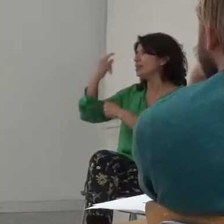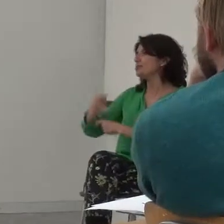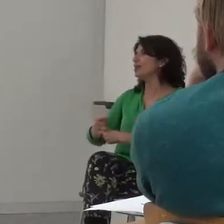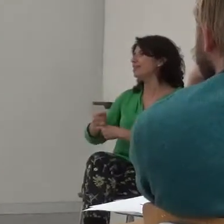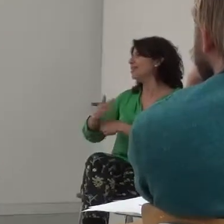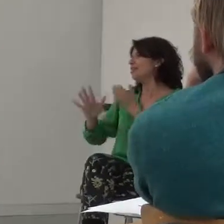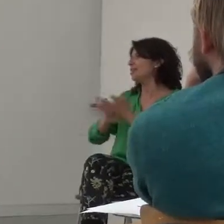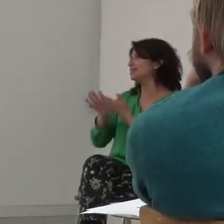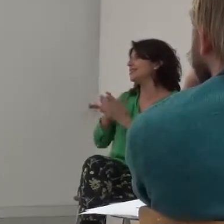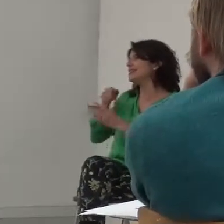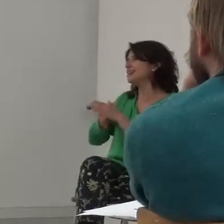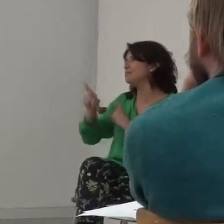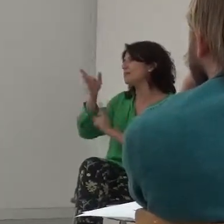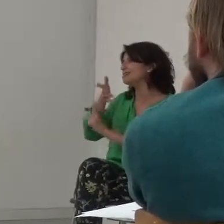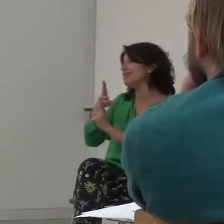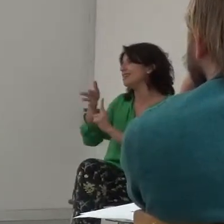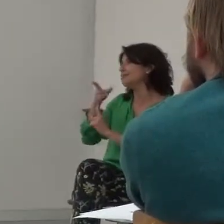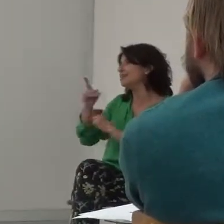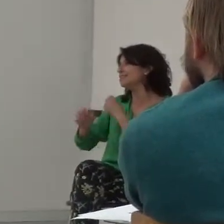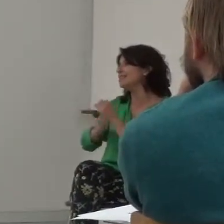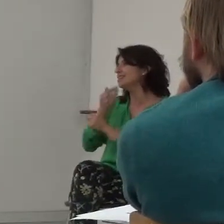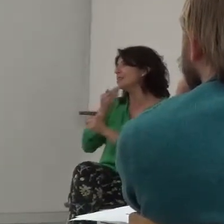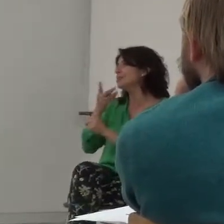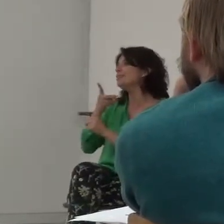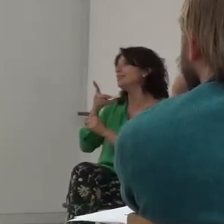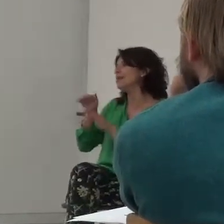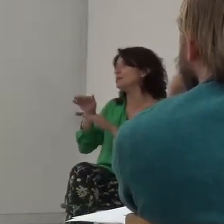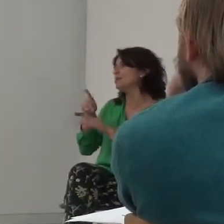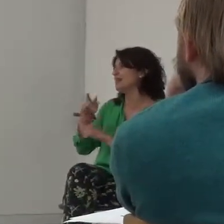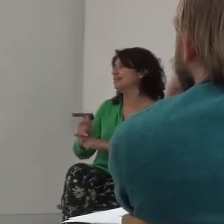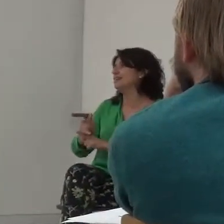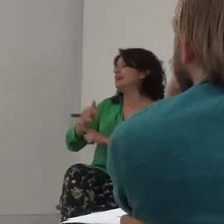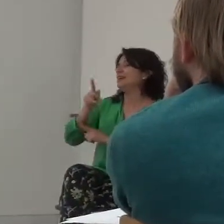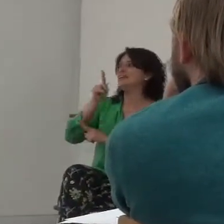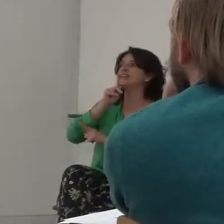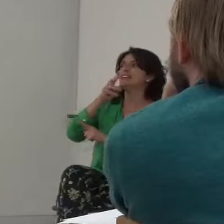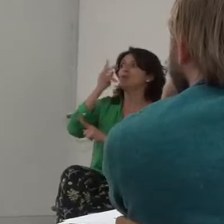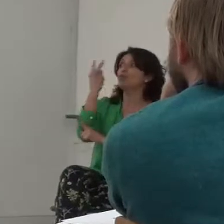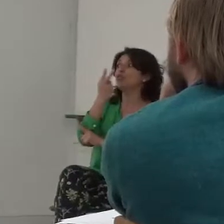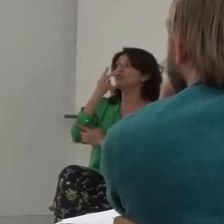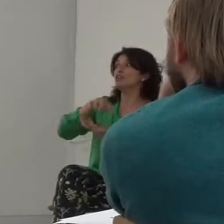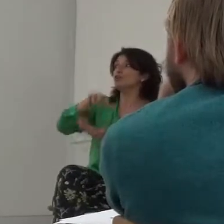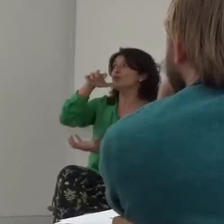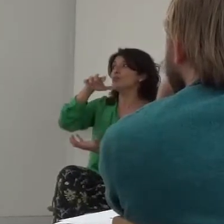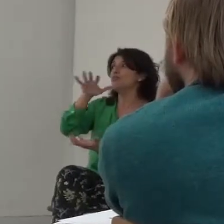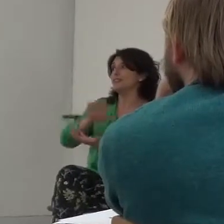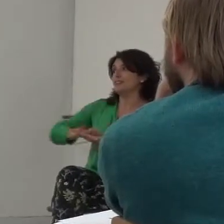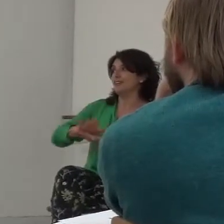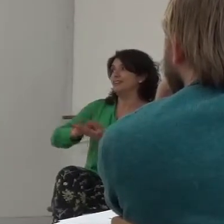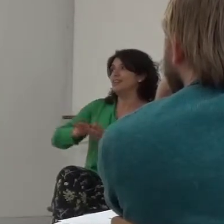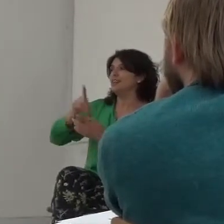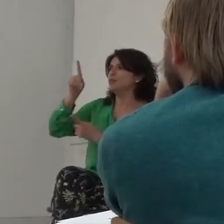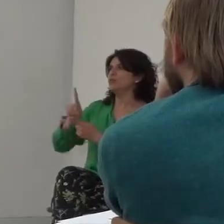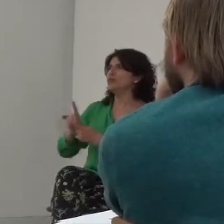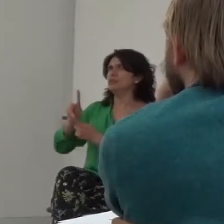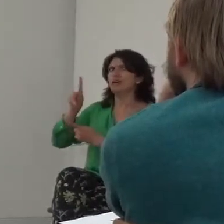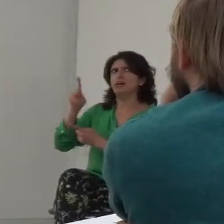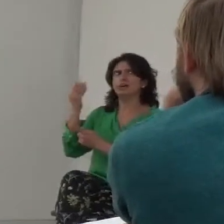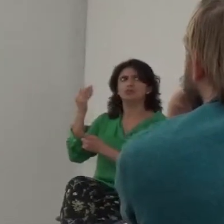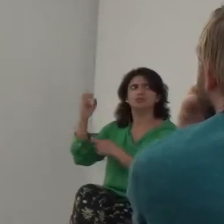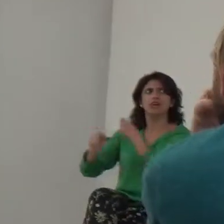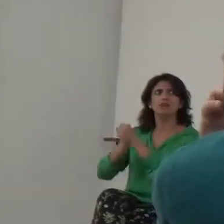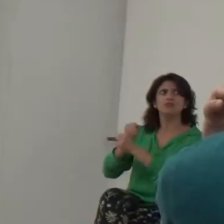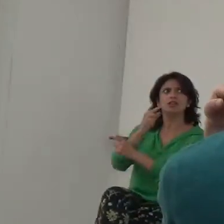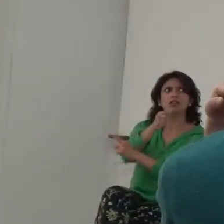años, y después de lengua de señas, inmersa en lengua de señas, también tienen la misma edad. Y ahí teníamos dos en el corpus base, que uno